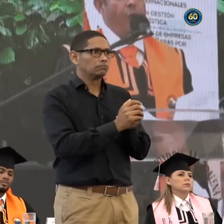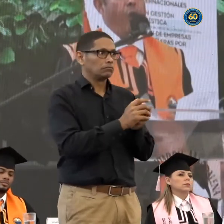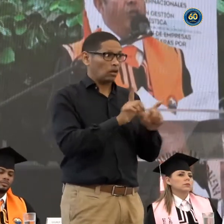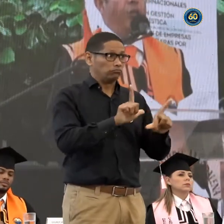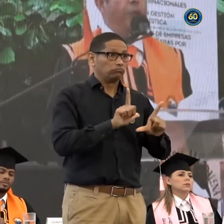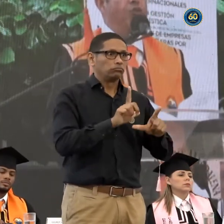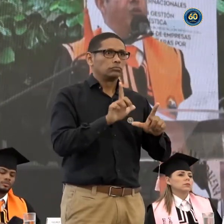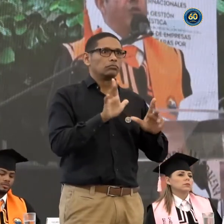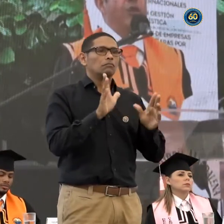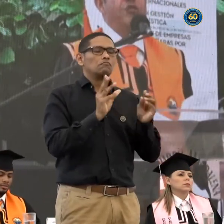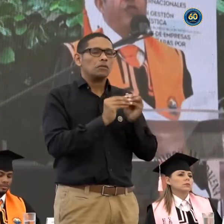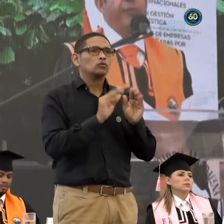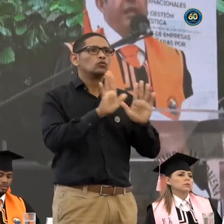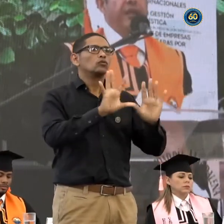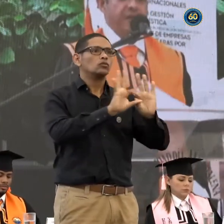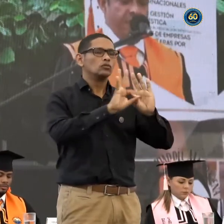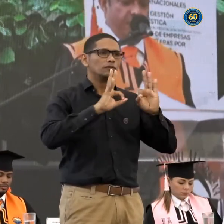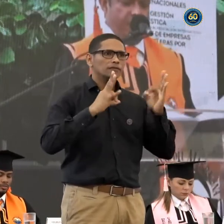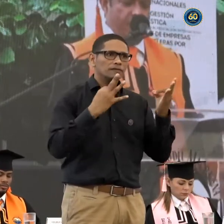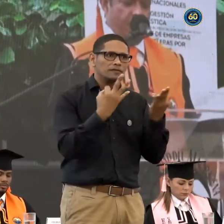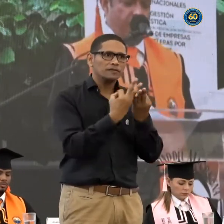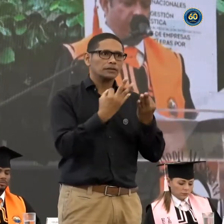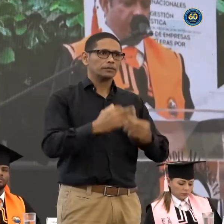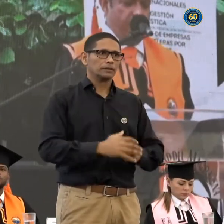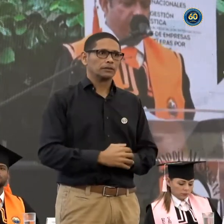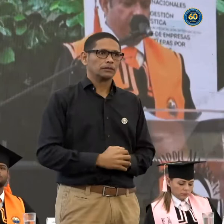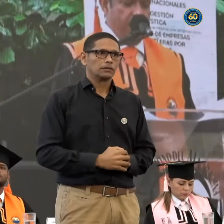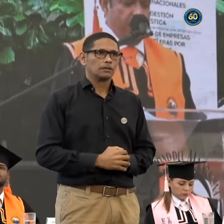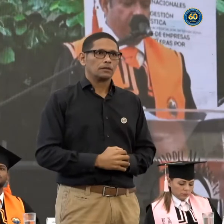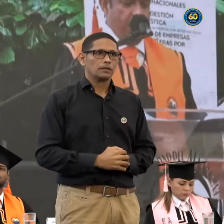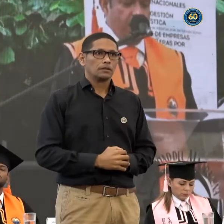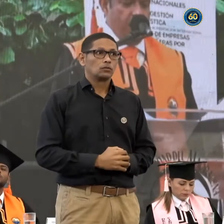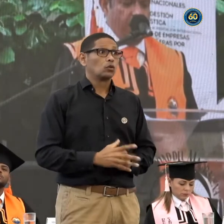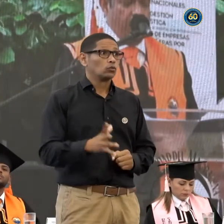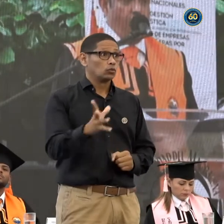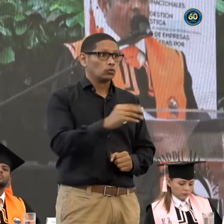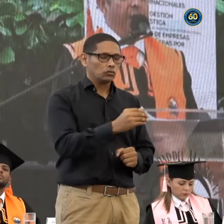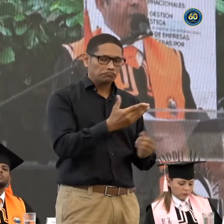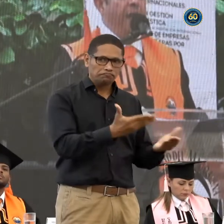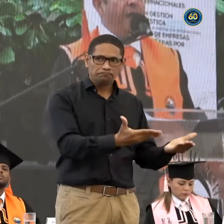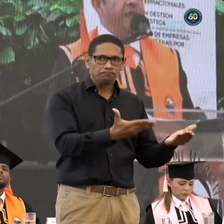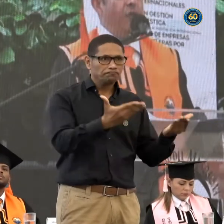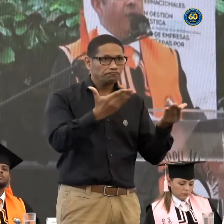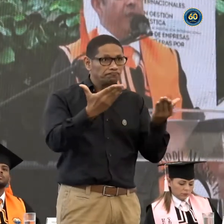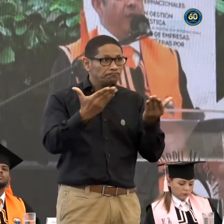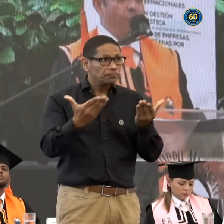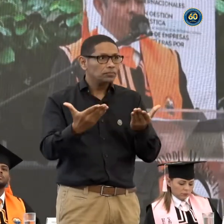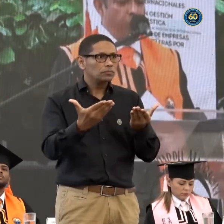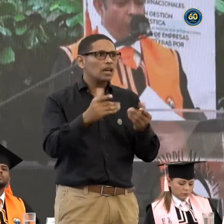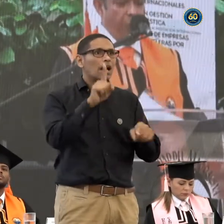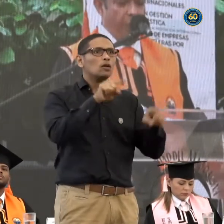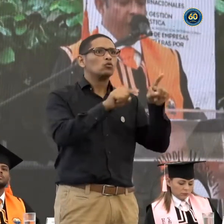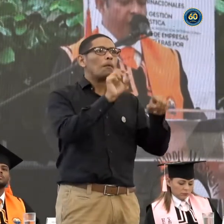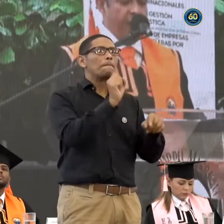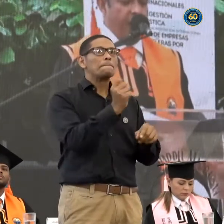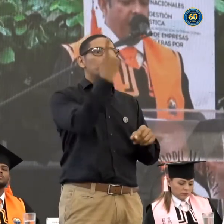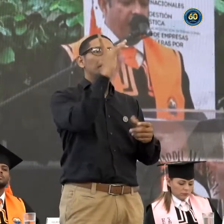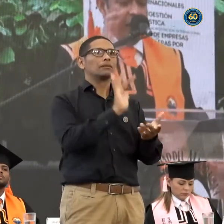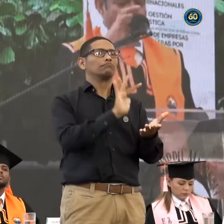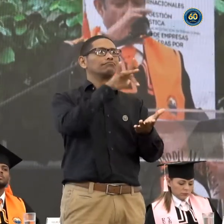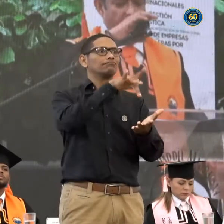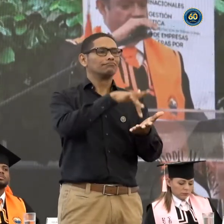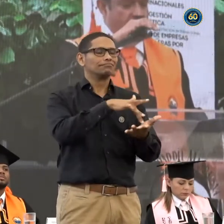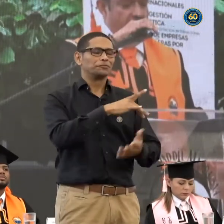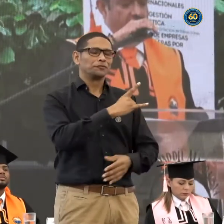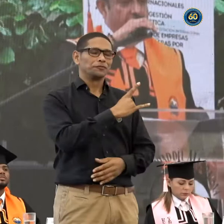pero sobre todo a su familias a quienes les doy la bienvenida seguramente muchos por primera vez están aquí en la universidad